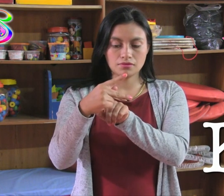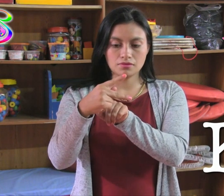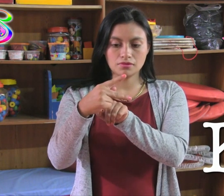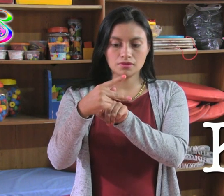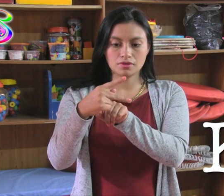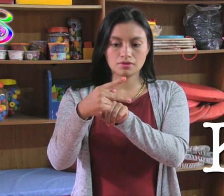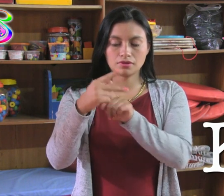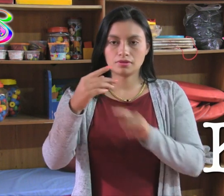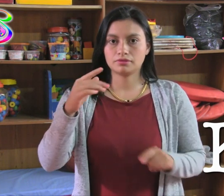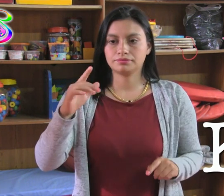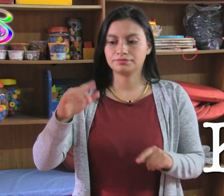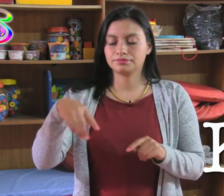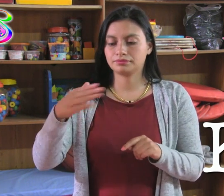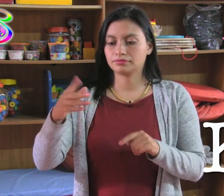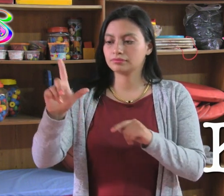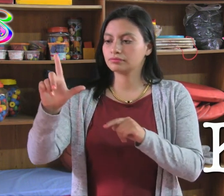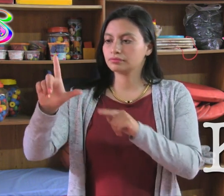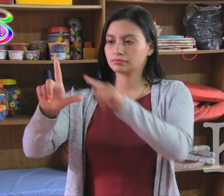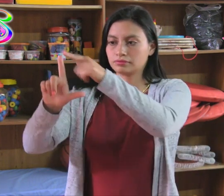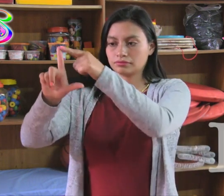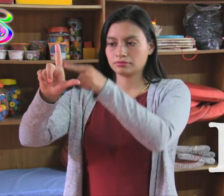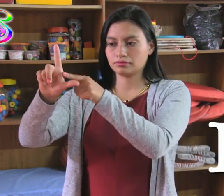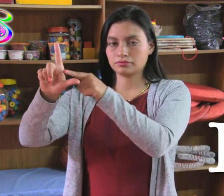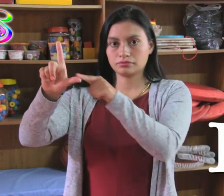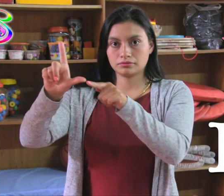pulgar en forma de letra K. L,